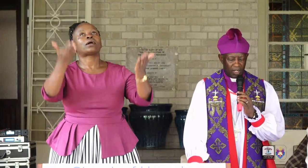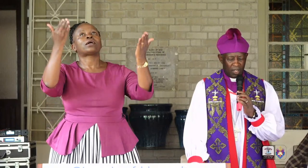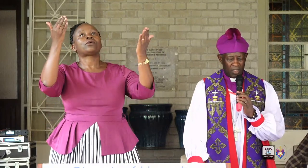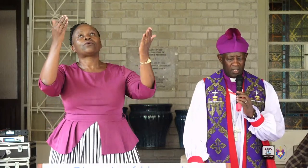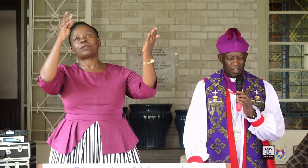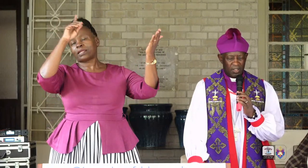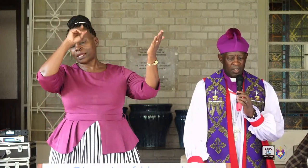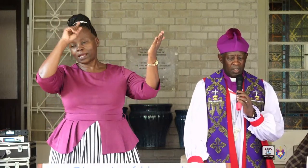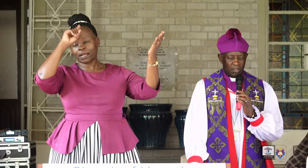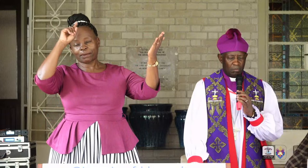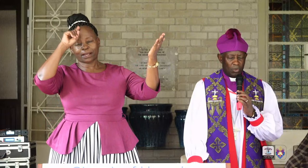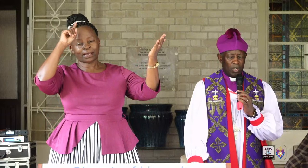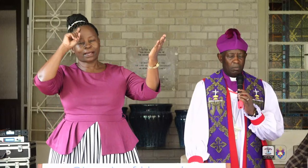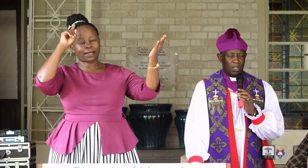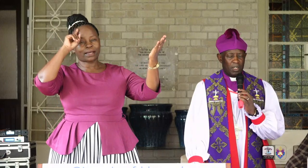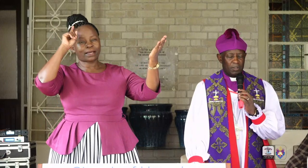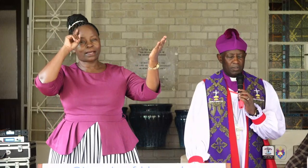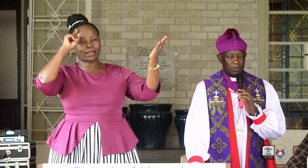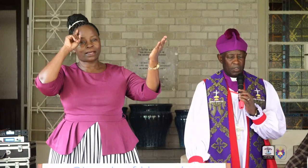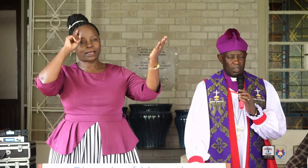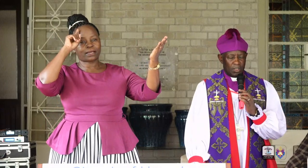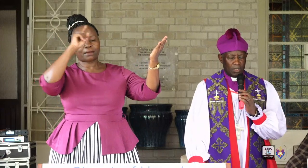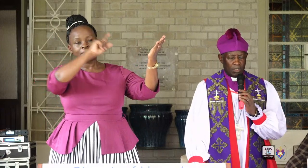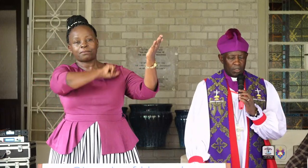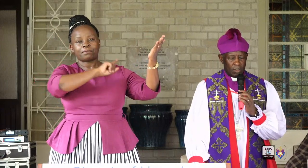Kabaka mukama